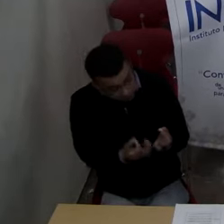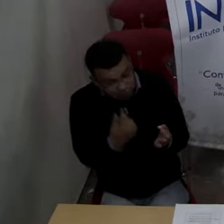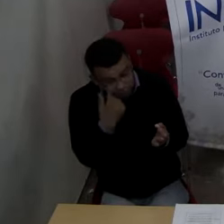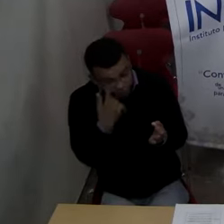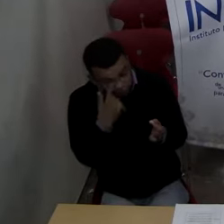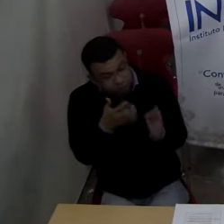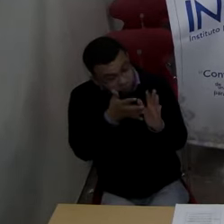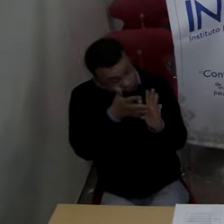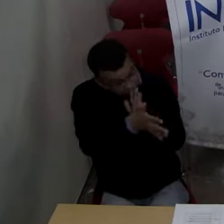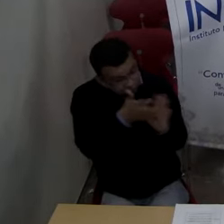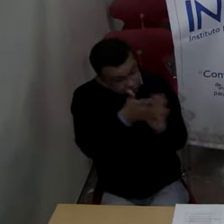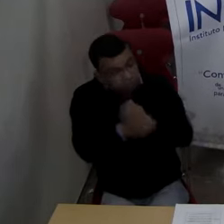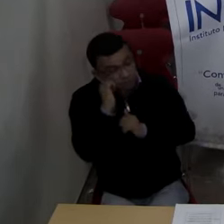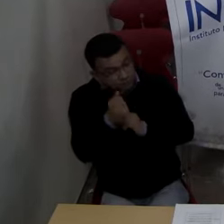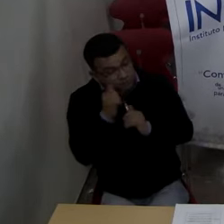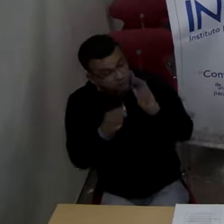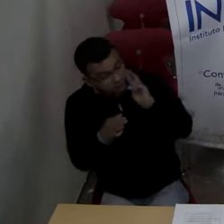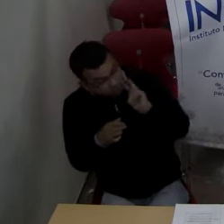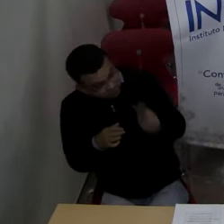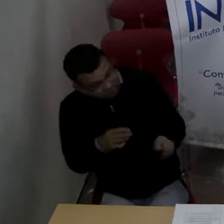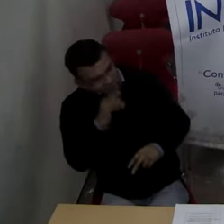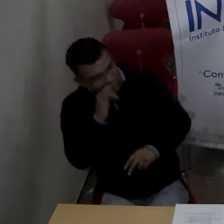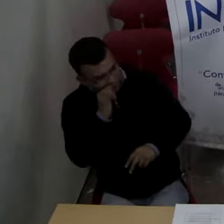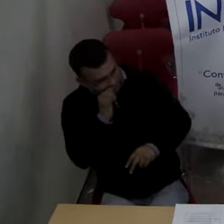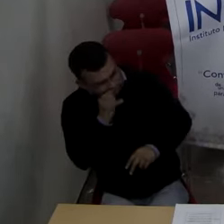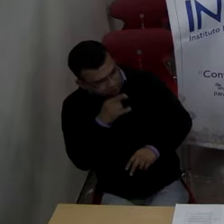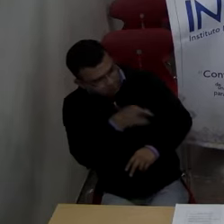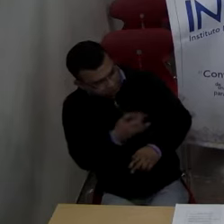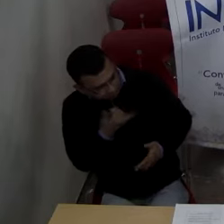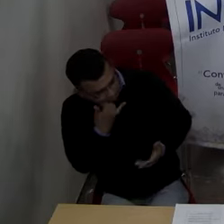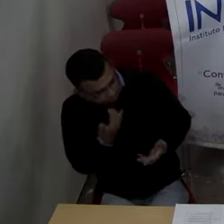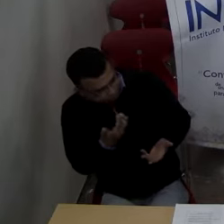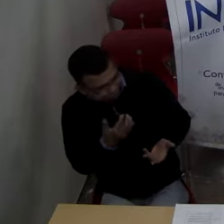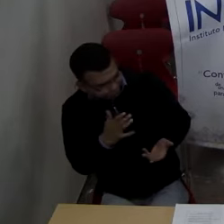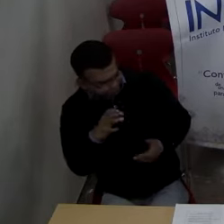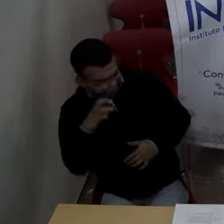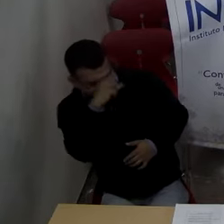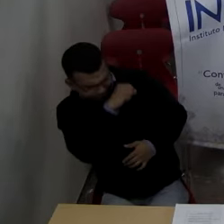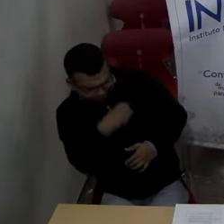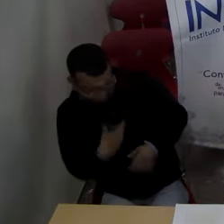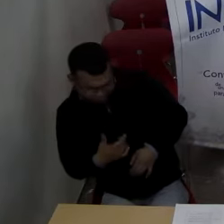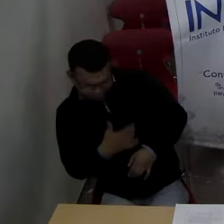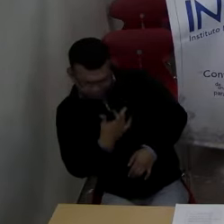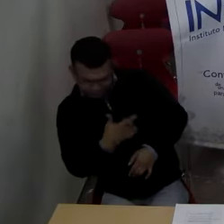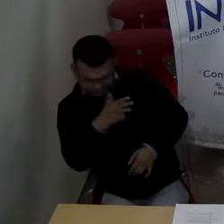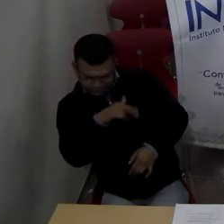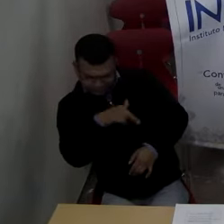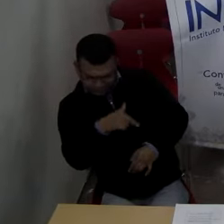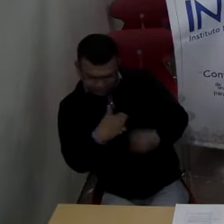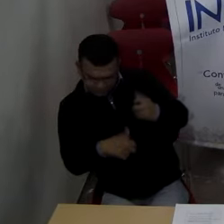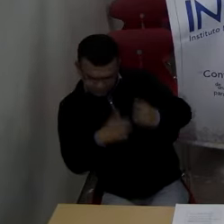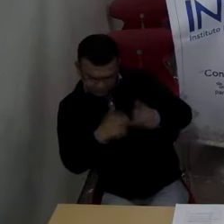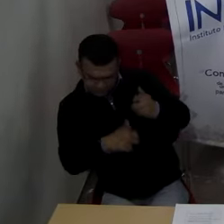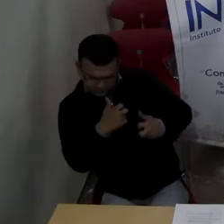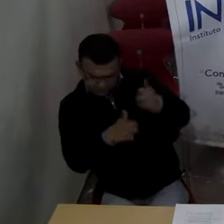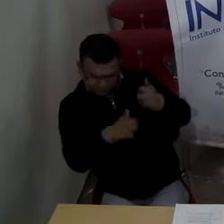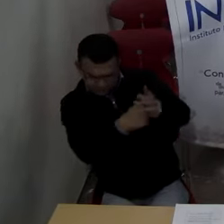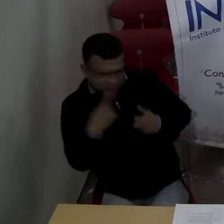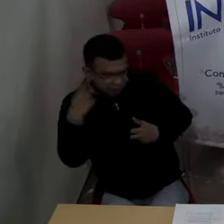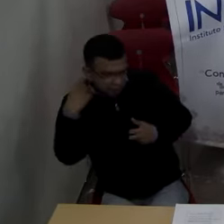esos comportamientos de sospecha o de problemas de presencia